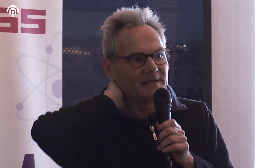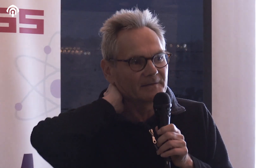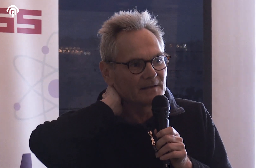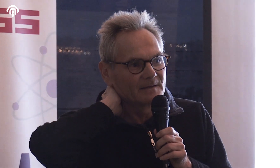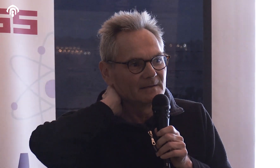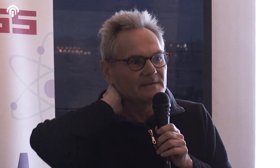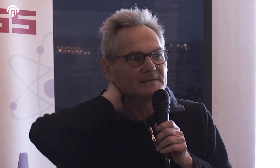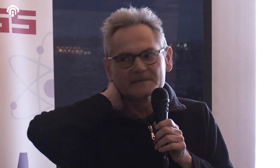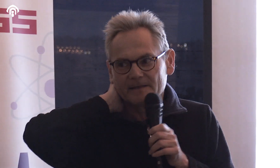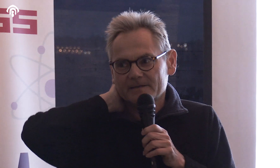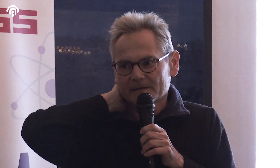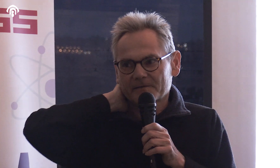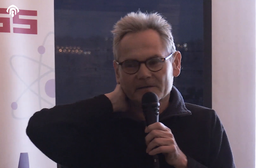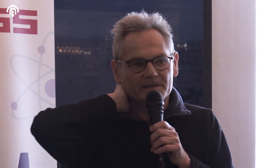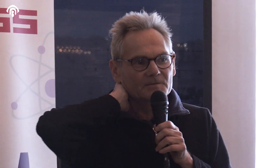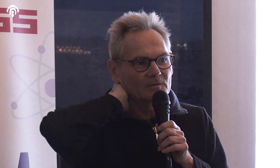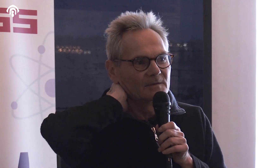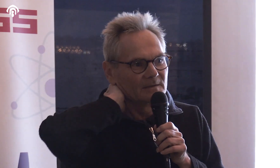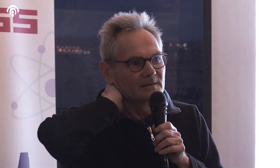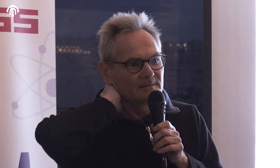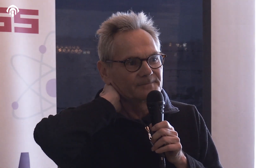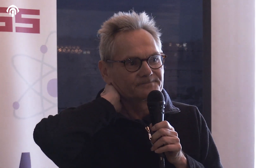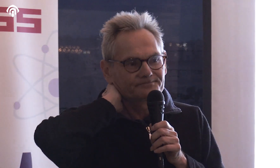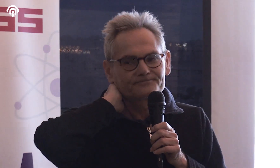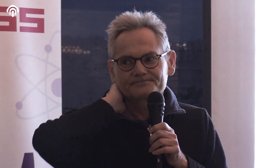la demencia y sin el cáncer y esto.